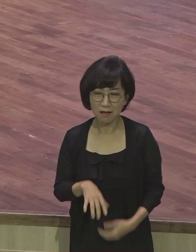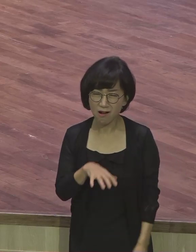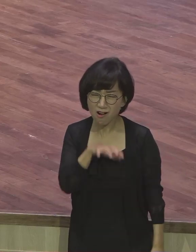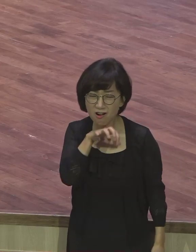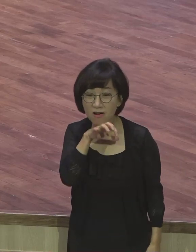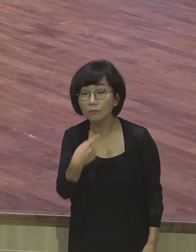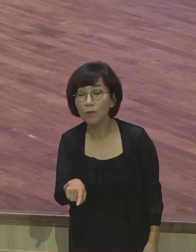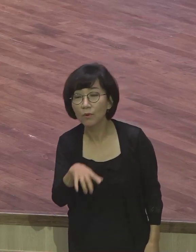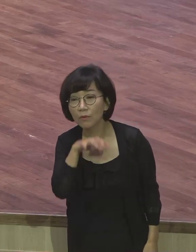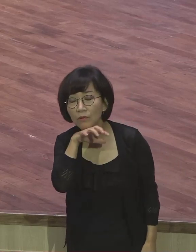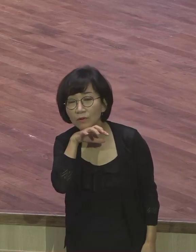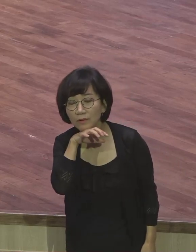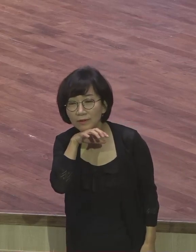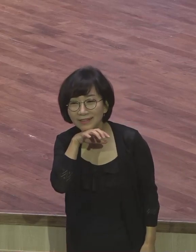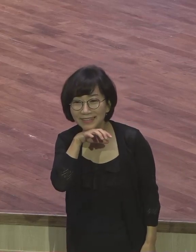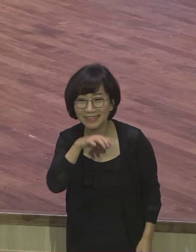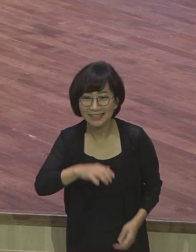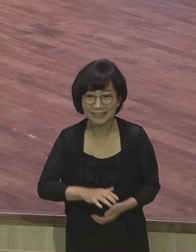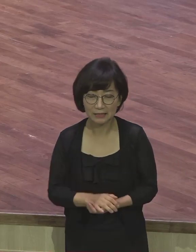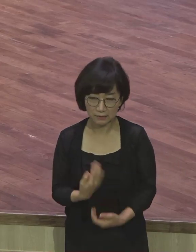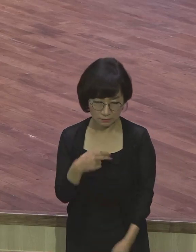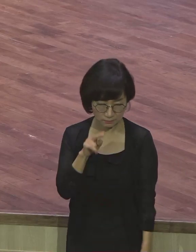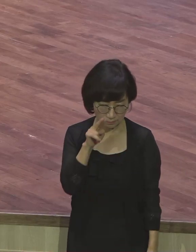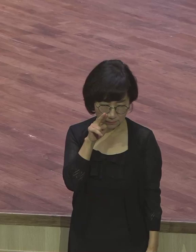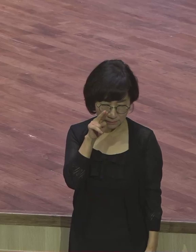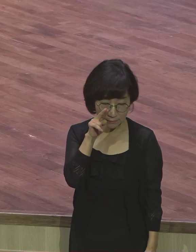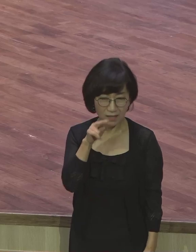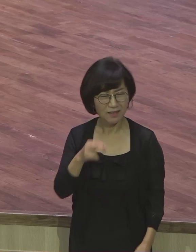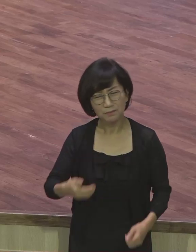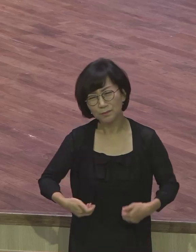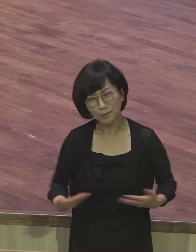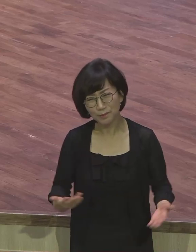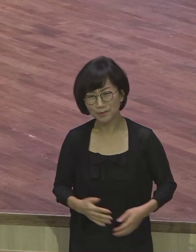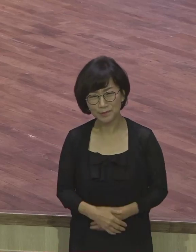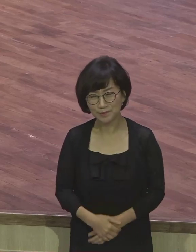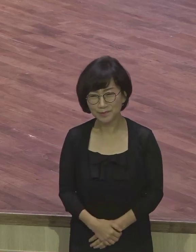불평할 게 뭐가 있습니까? 시기 질투할 게 뭐가 있어요?